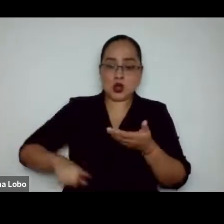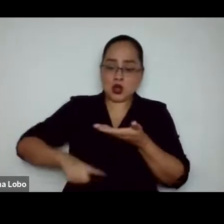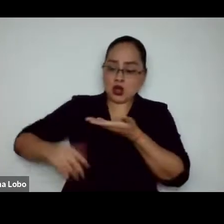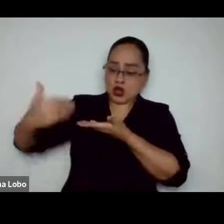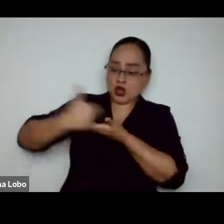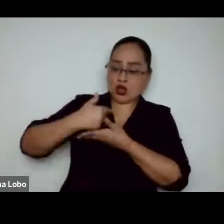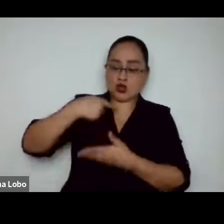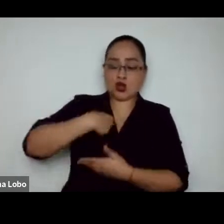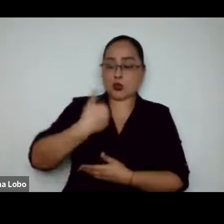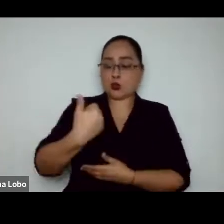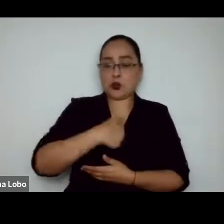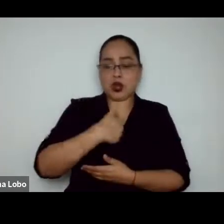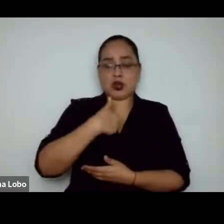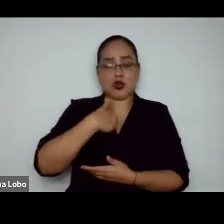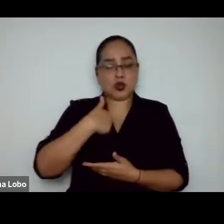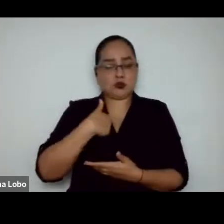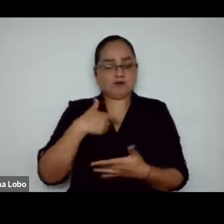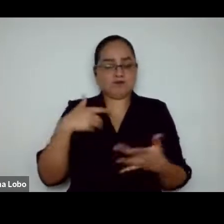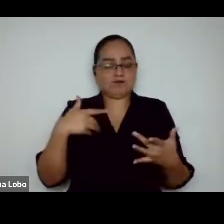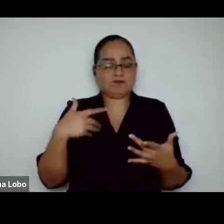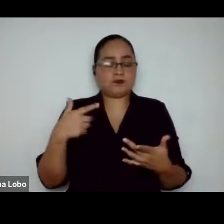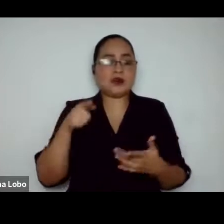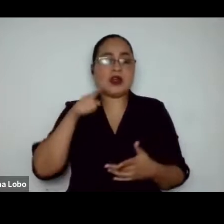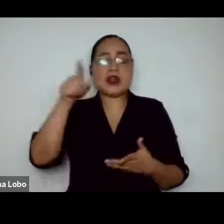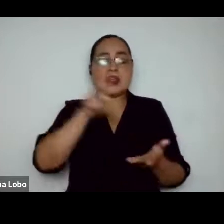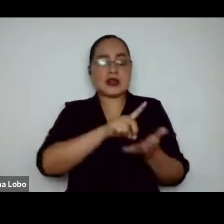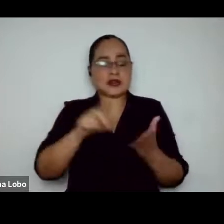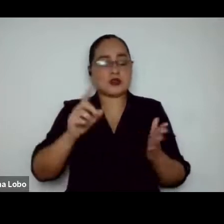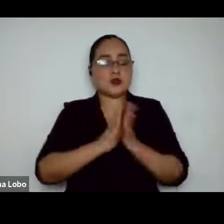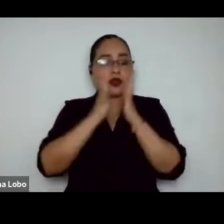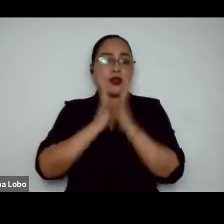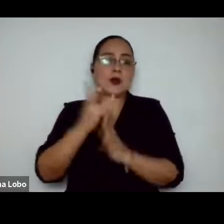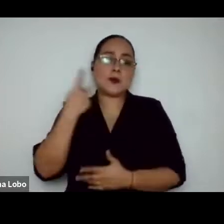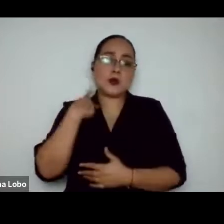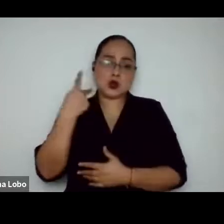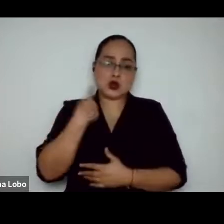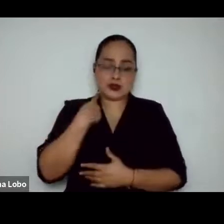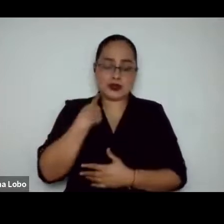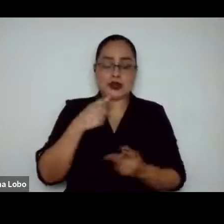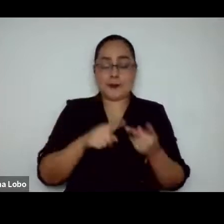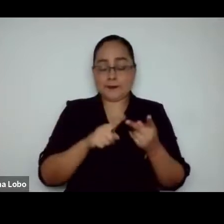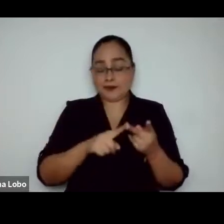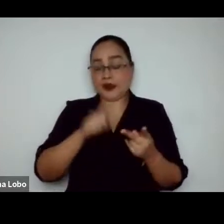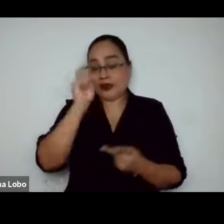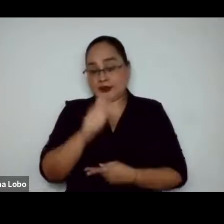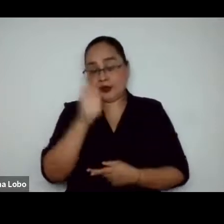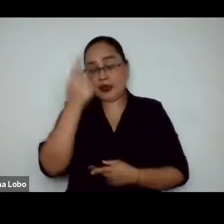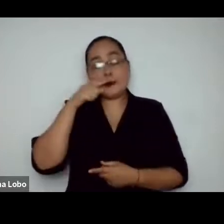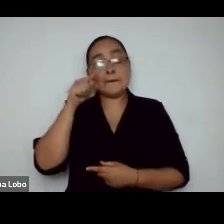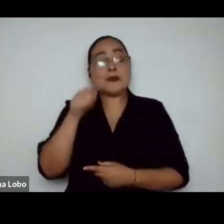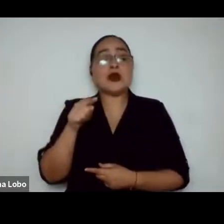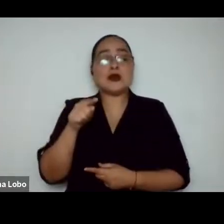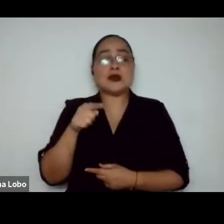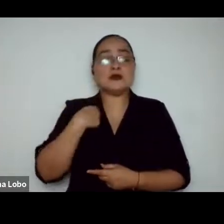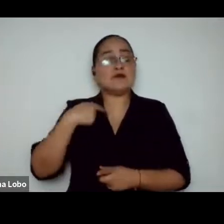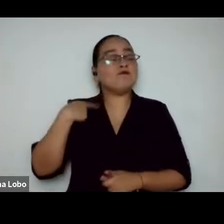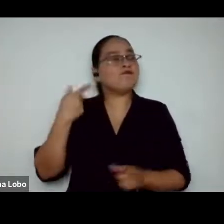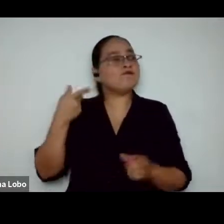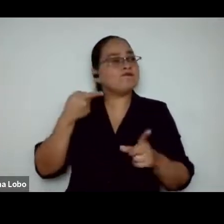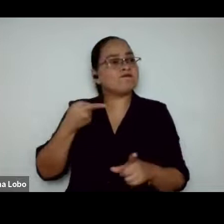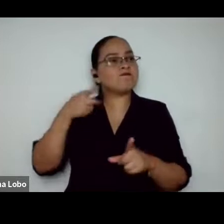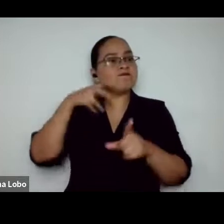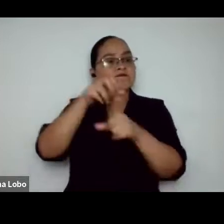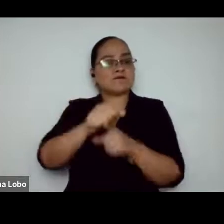autonomía. Segundo, los derechos de participación política, derechos entendidos como o con el fin de lograr